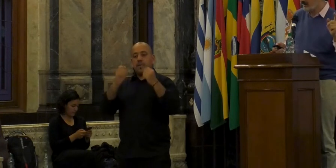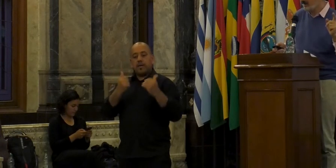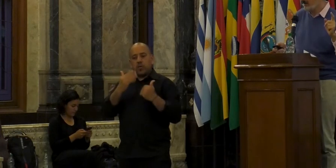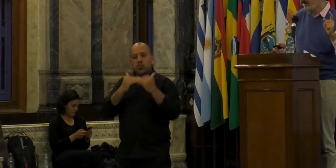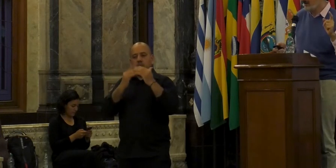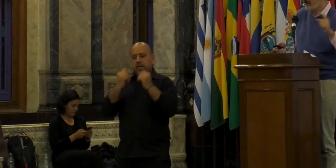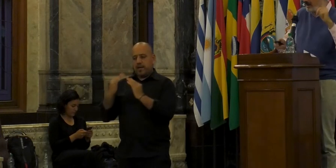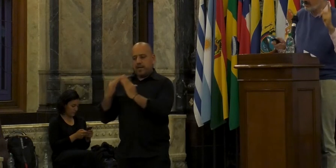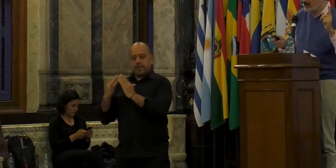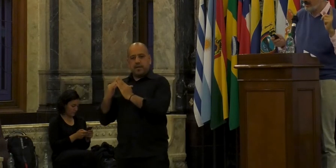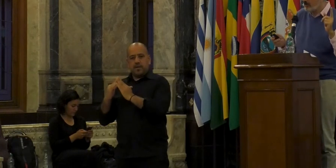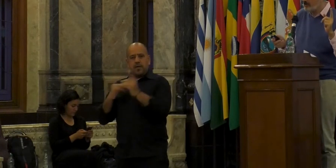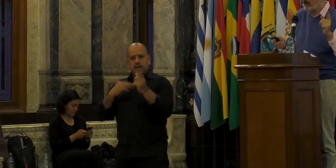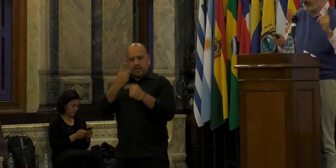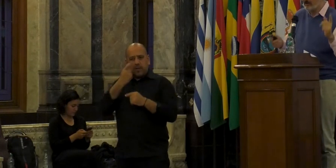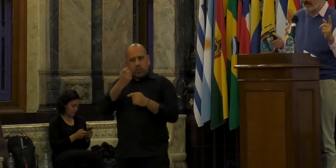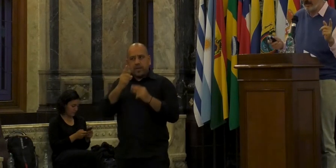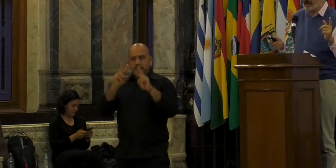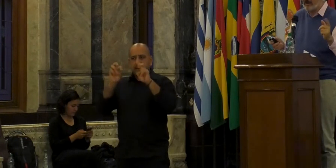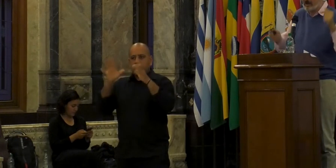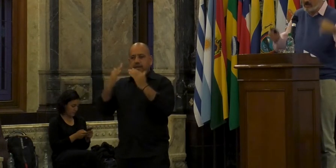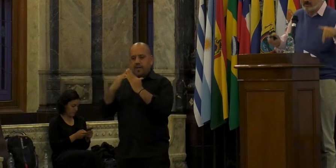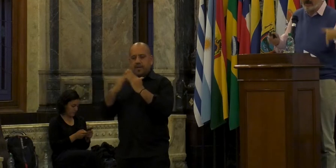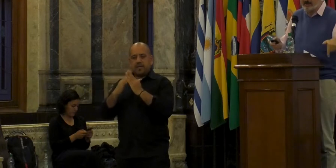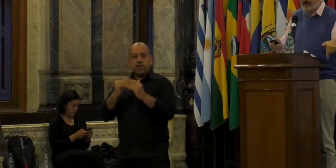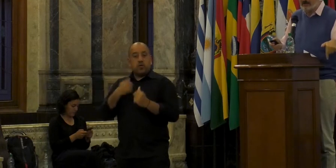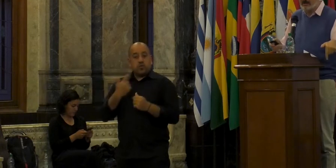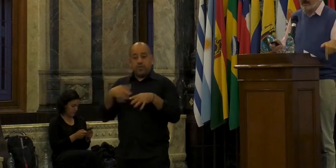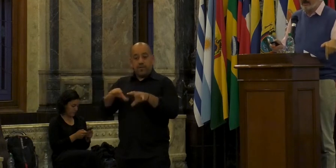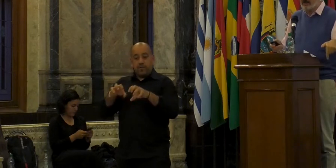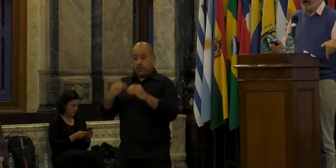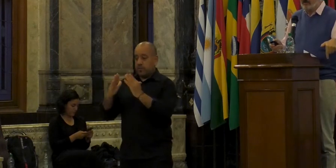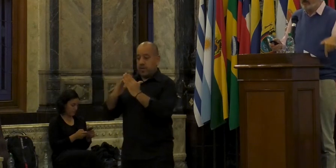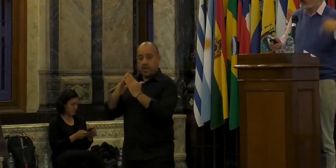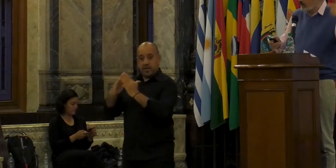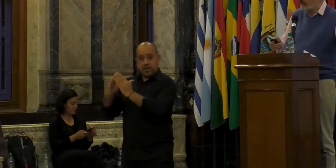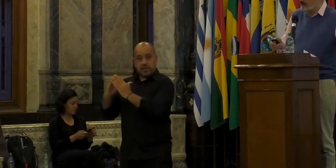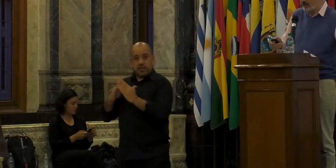nuestras casas. O sea, fijaros hasta qué punto esto tiene alcance. Vivimos en casas